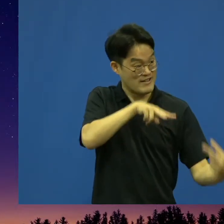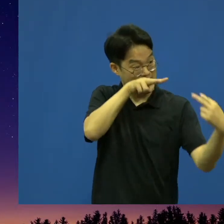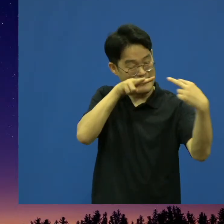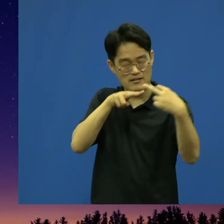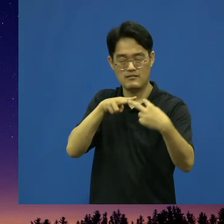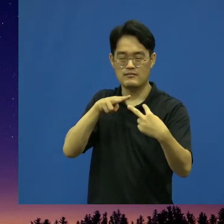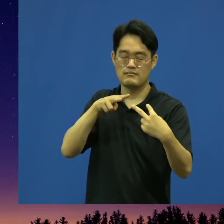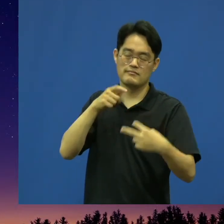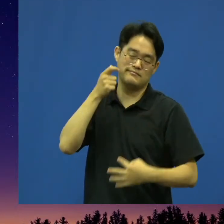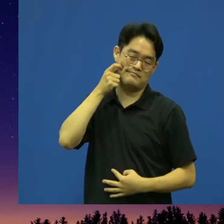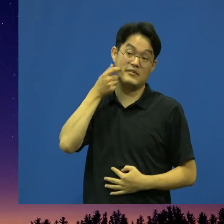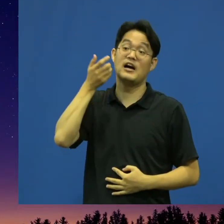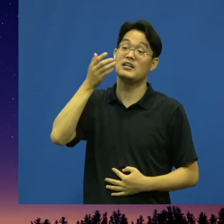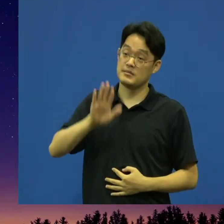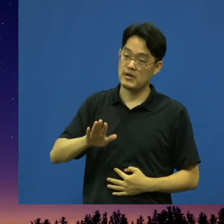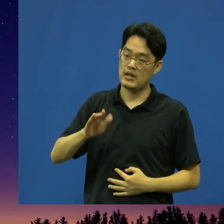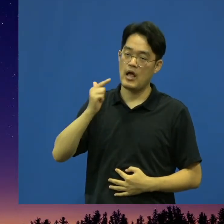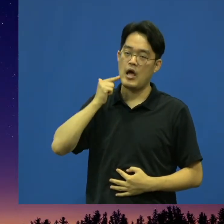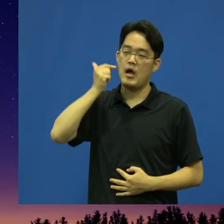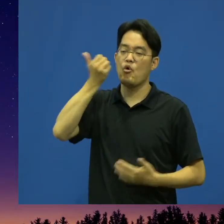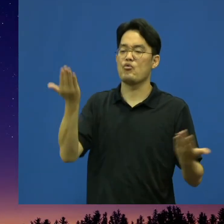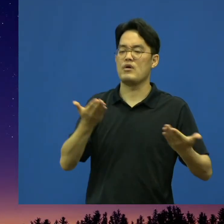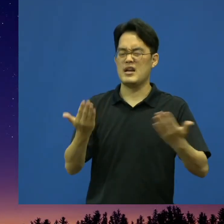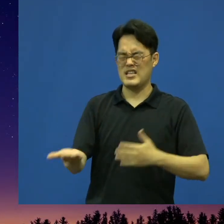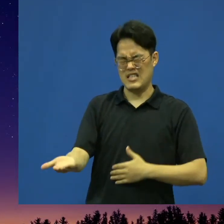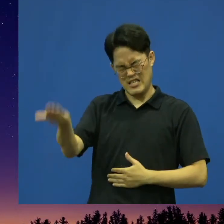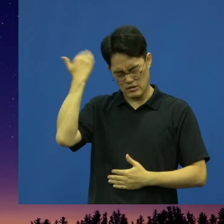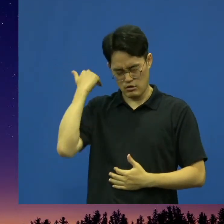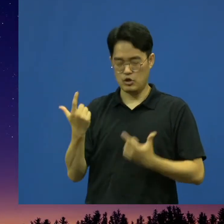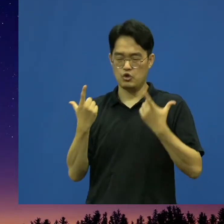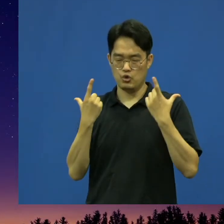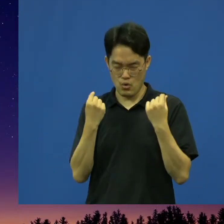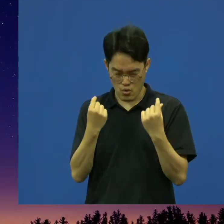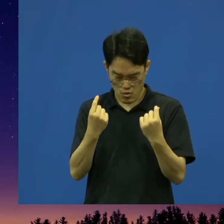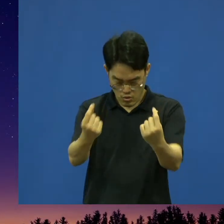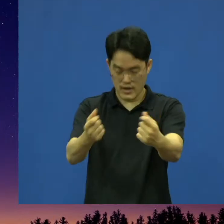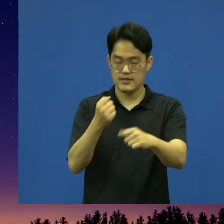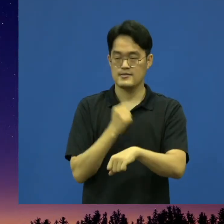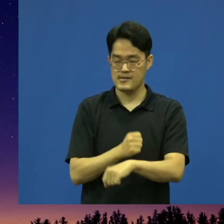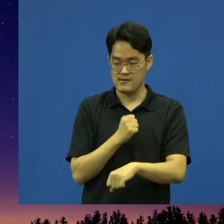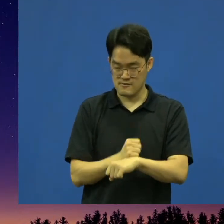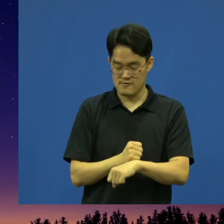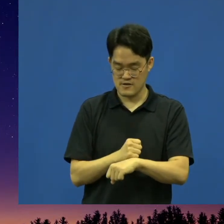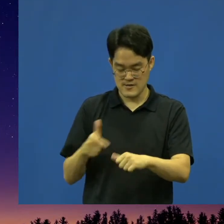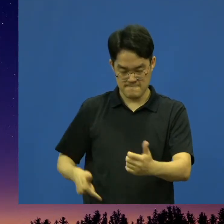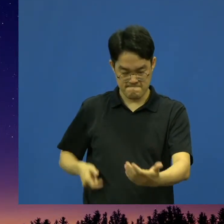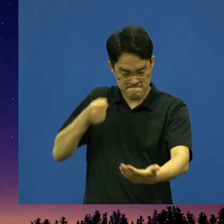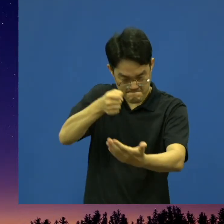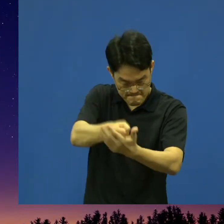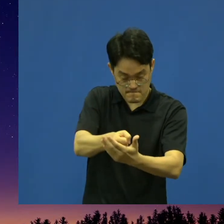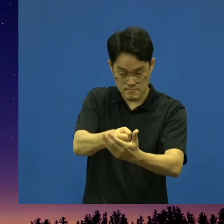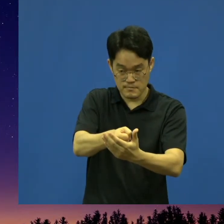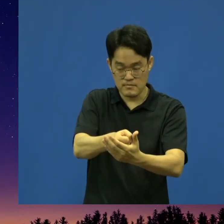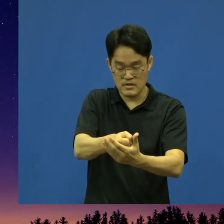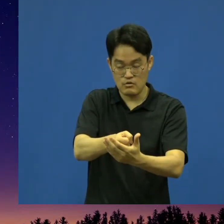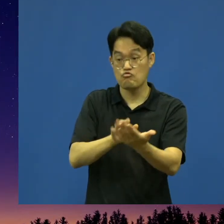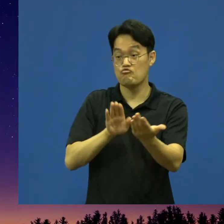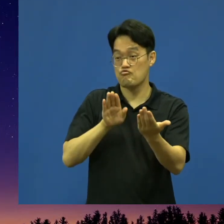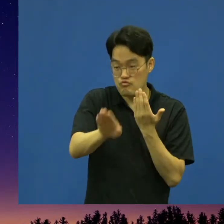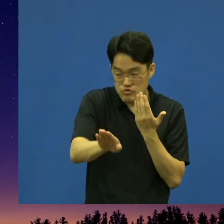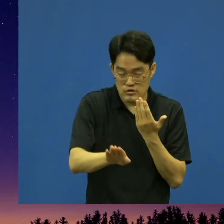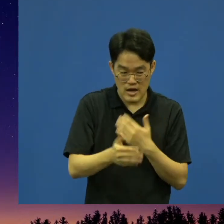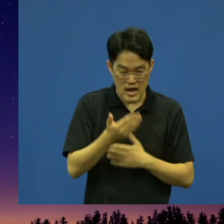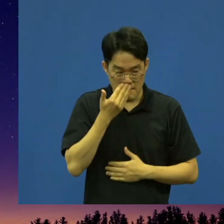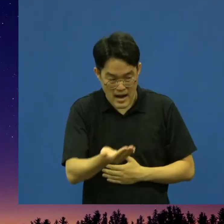목회를 이전과 똑같이 하고야 말리라 결심이 딱 서서 할 수 있는 모든 일을 찾아서,